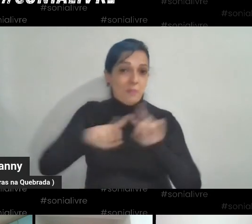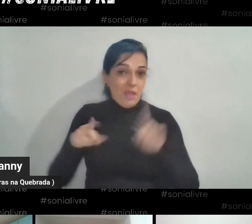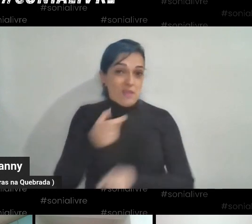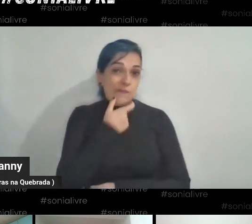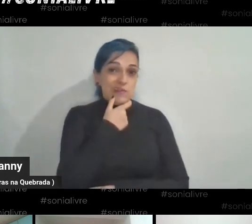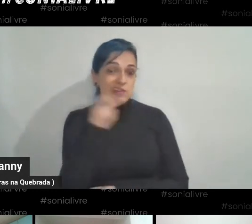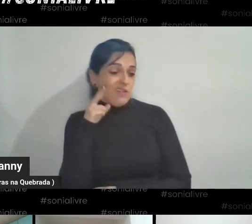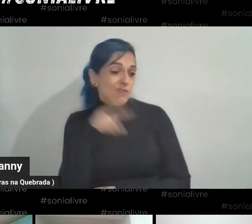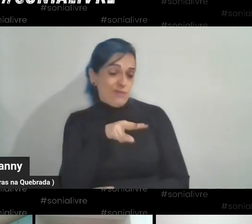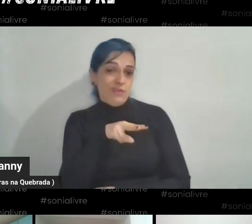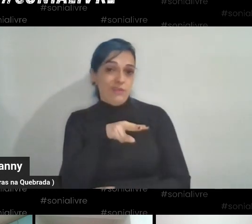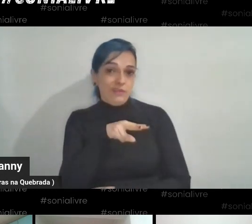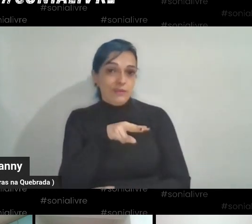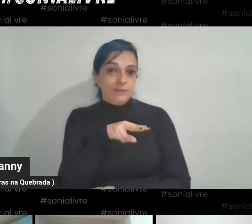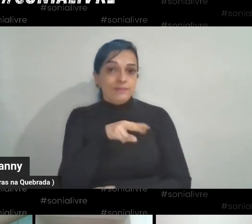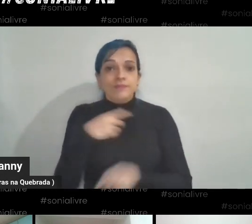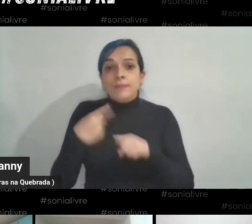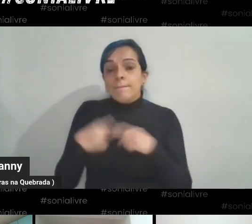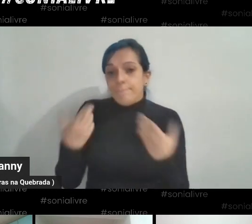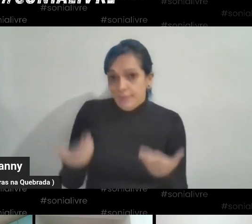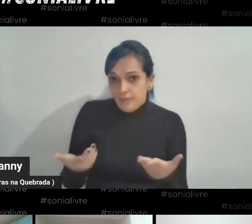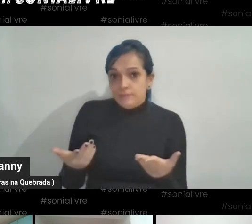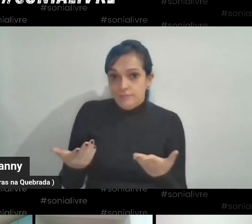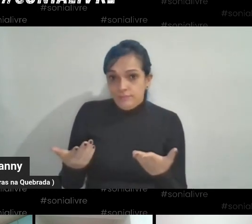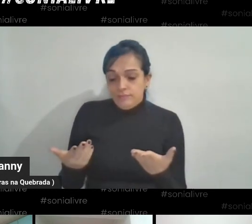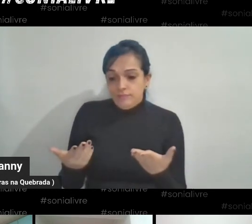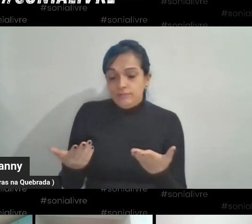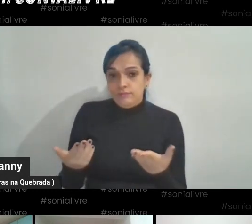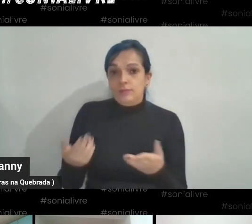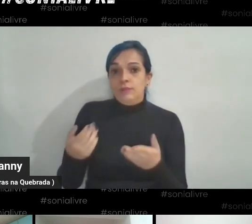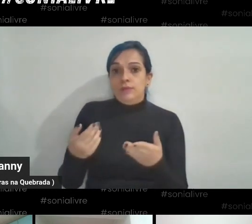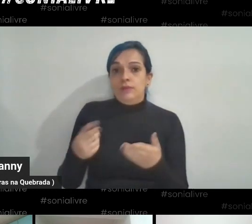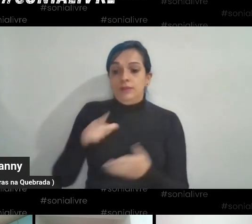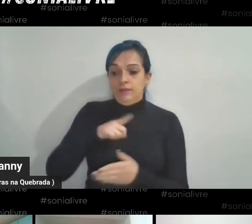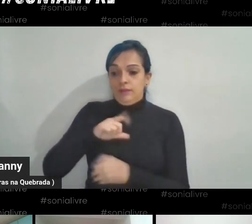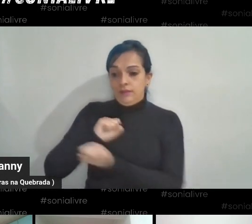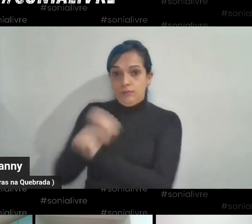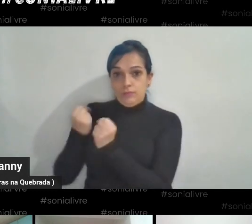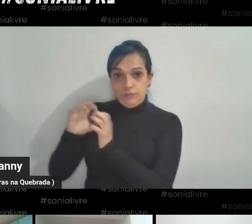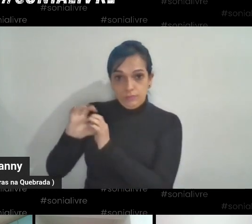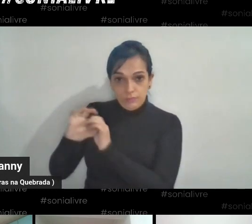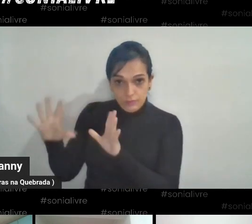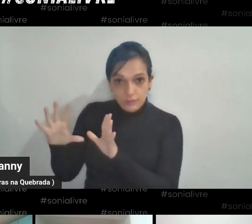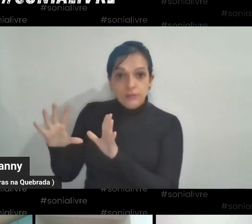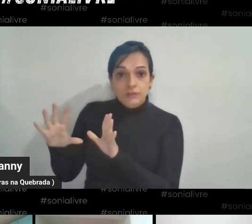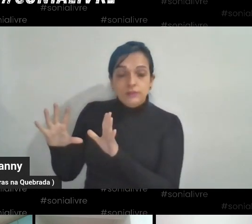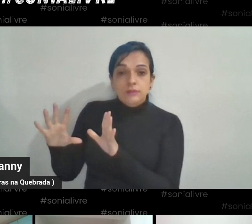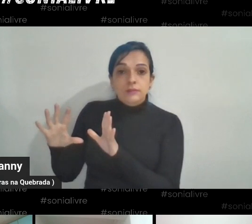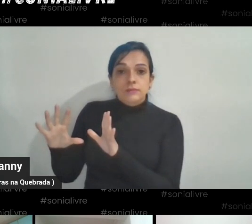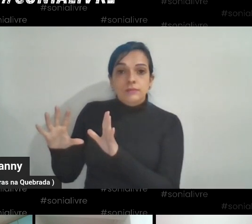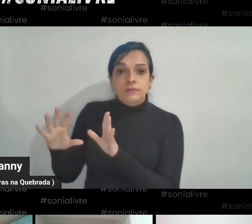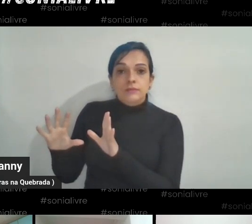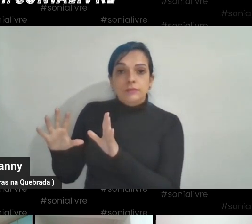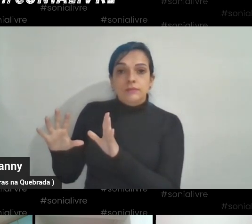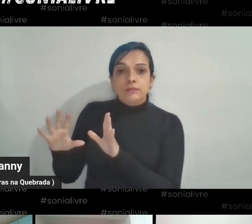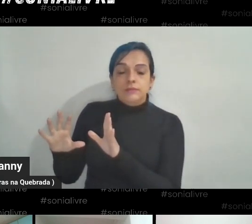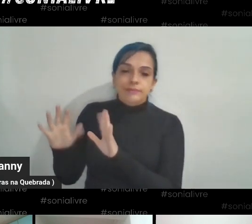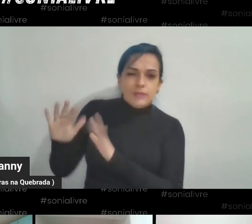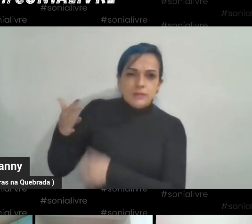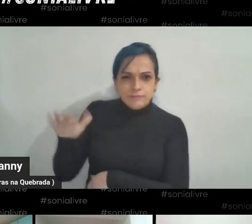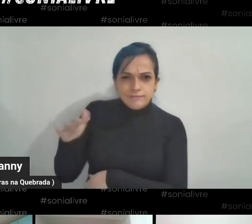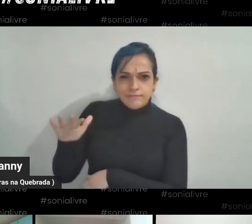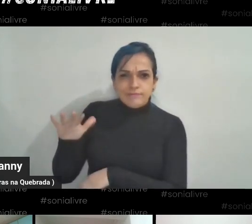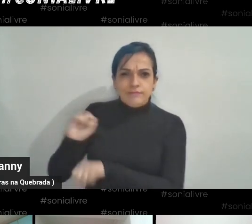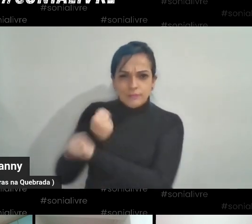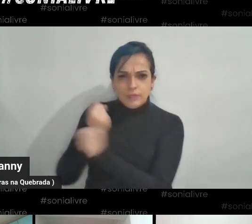porque com a abolição da escravatura, abolição entre aspas, o que é